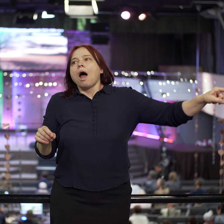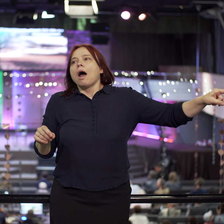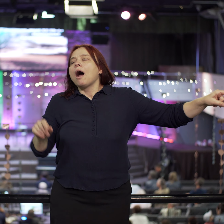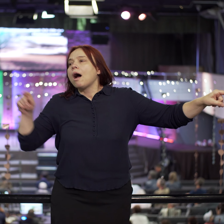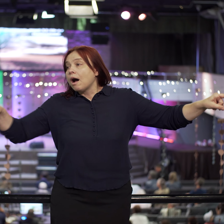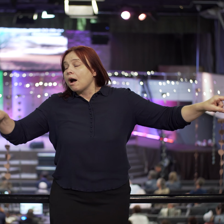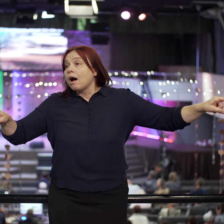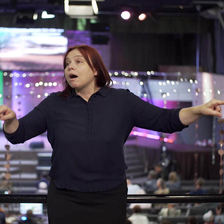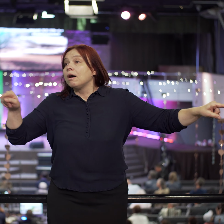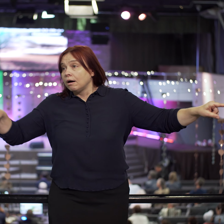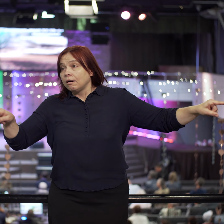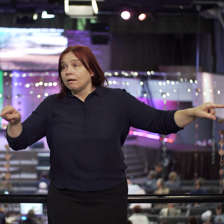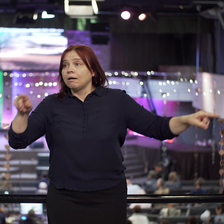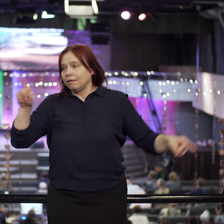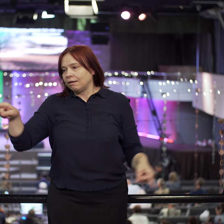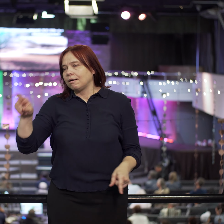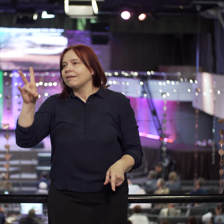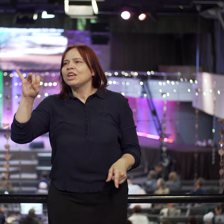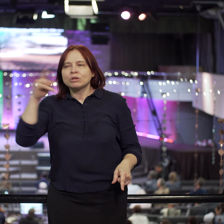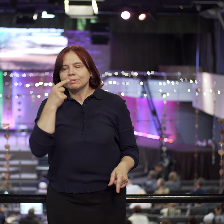несколько раз ходил, в обед ходил.